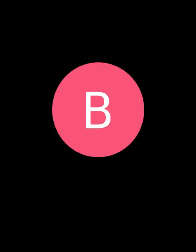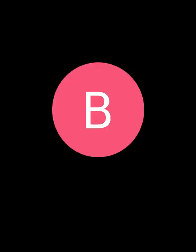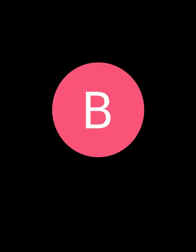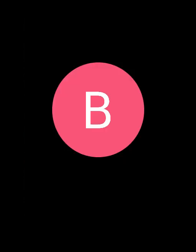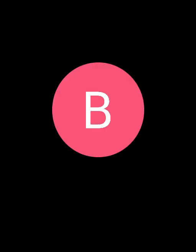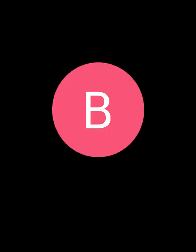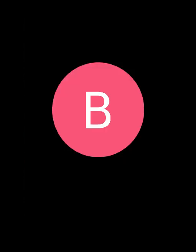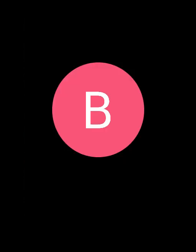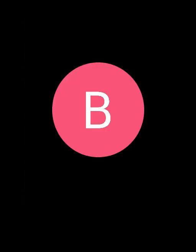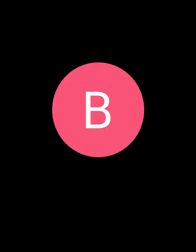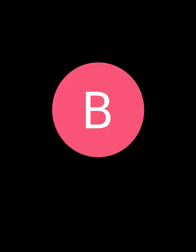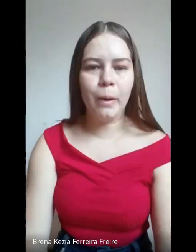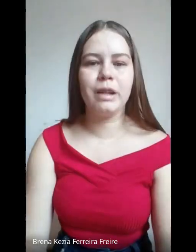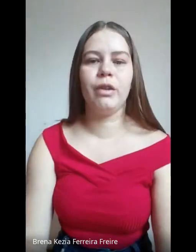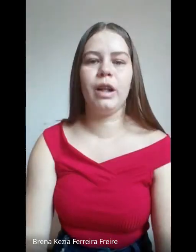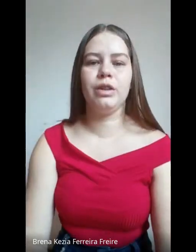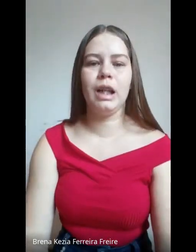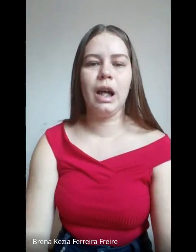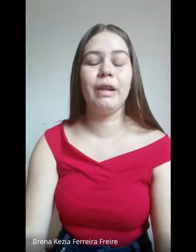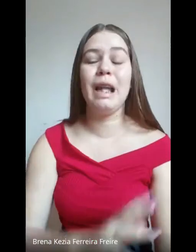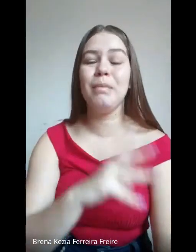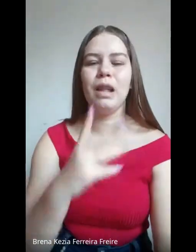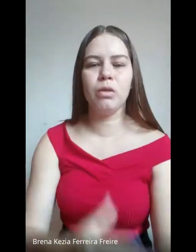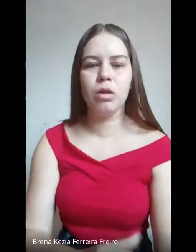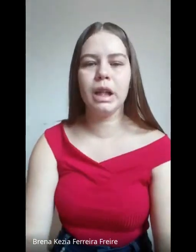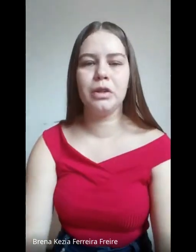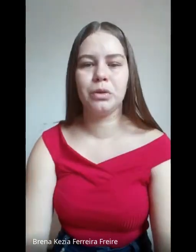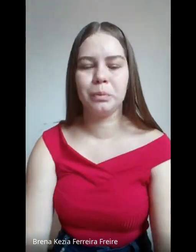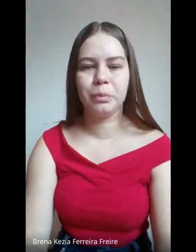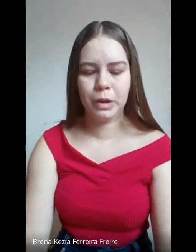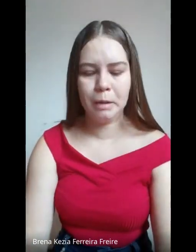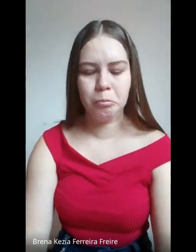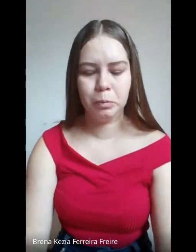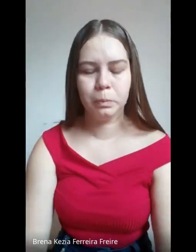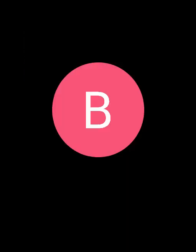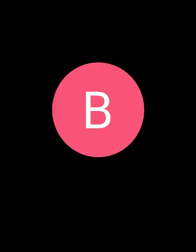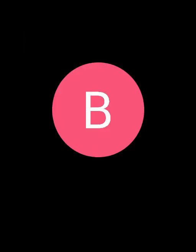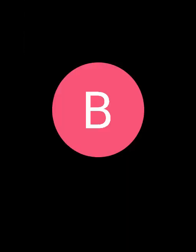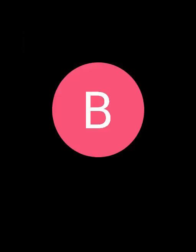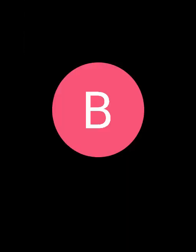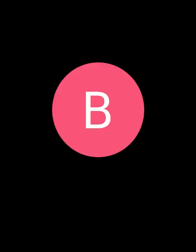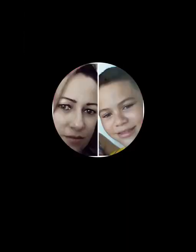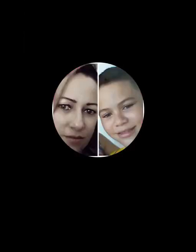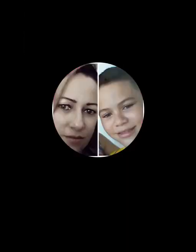Guarda-florestal. Tem o guarda-florestal. Vai depender do contexto. Duda? Guarda-urso. E